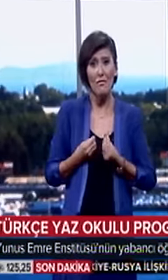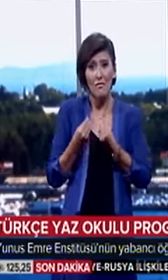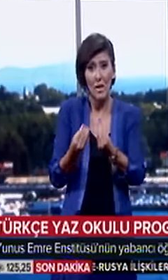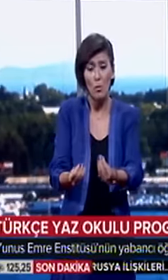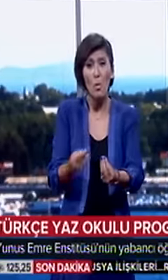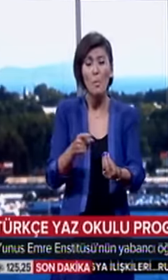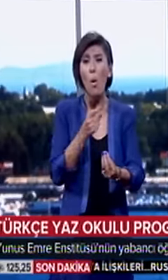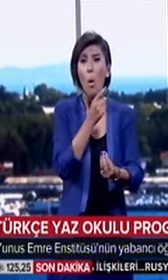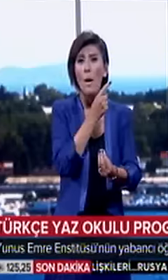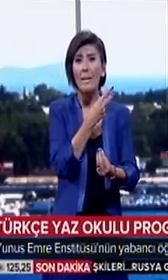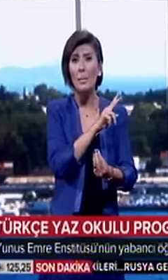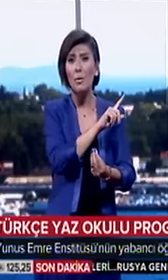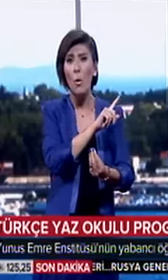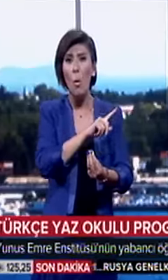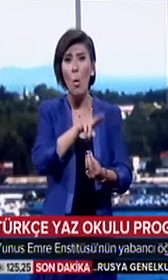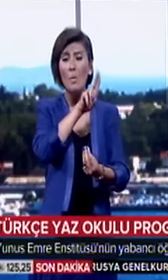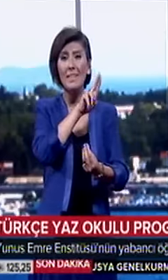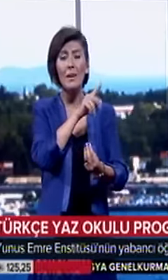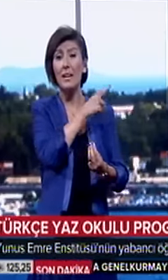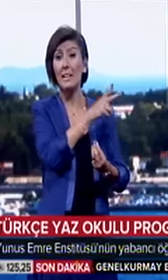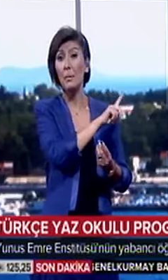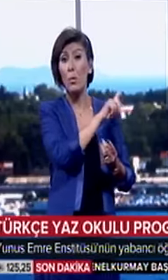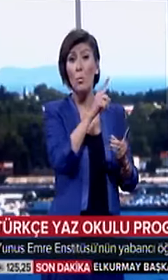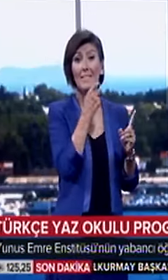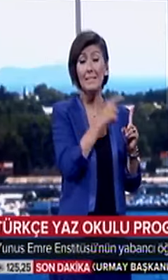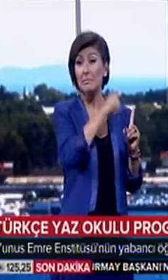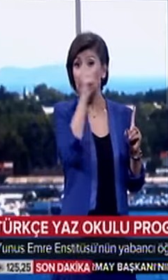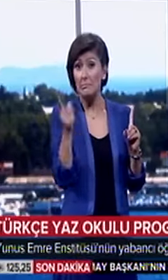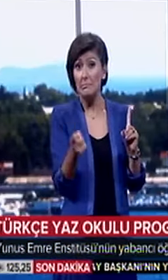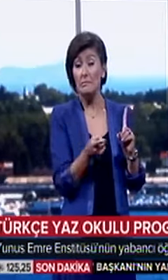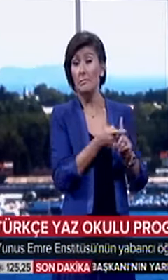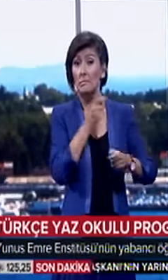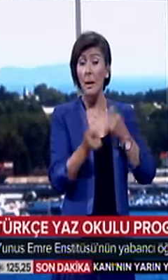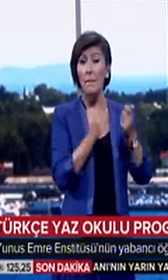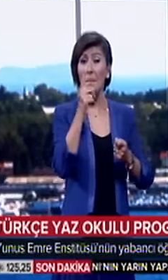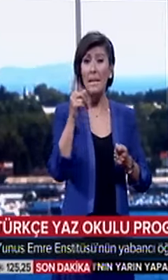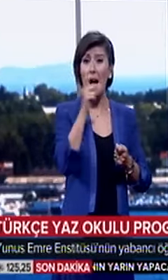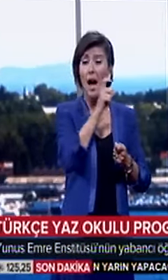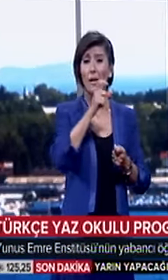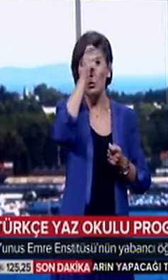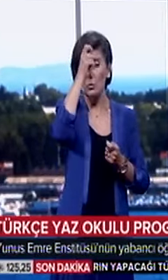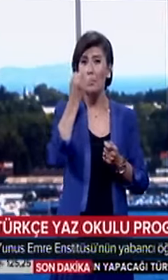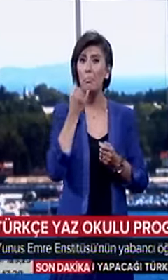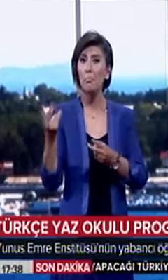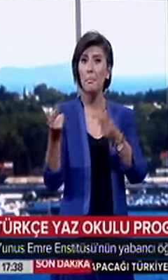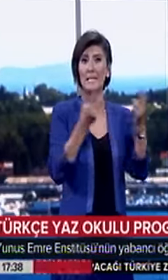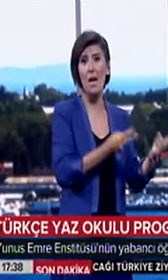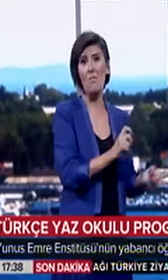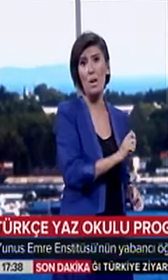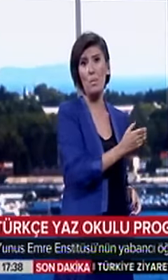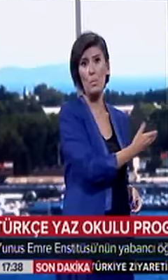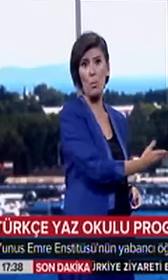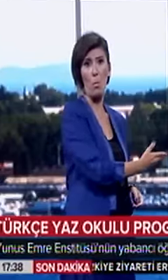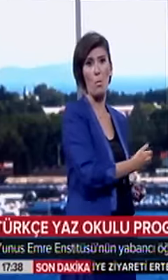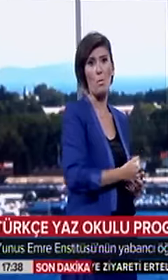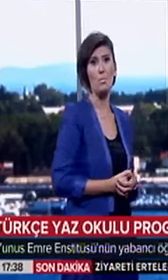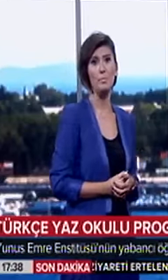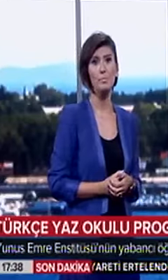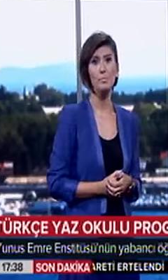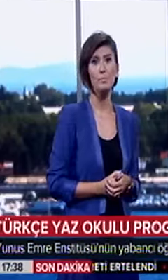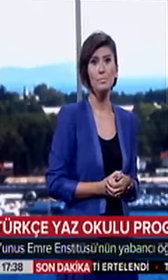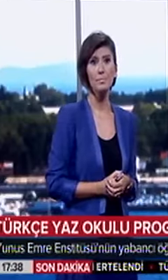2010 yılından bu yana başarılı öğrencileri Türkçe Yaz Okulu programıyla bir ay Türkiye'de misafir ediyor. Kardeşlik için,